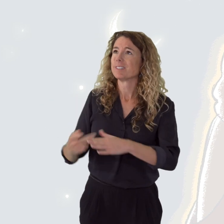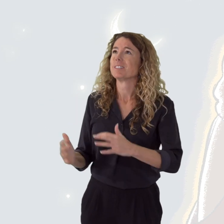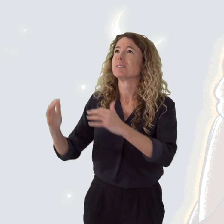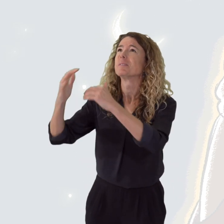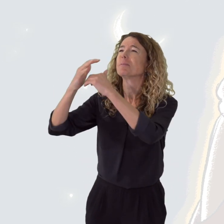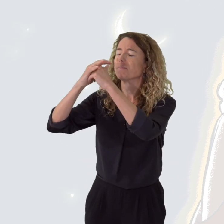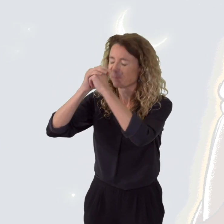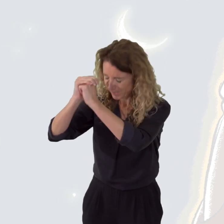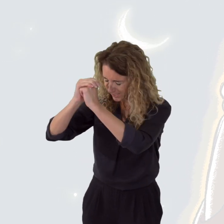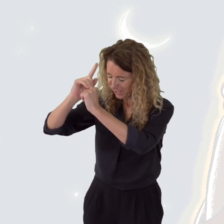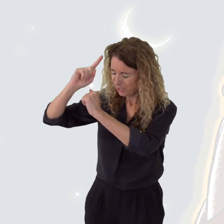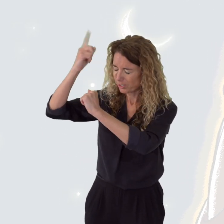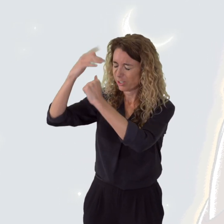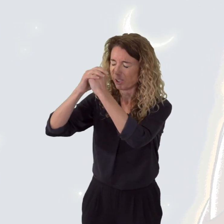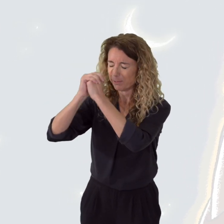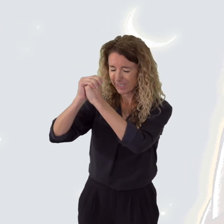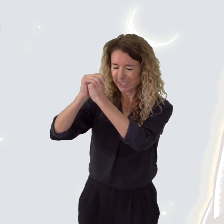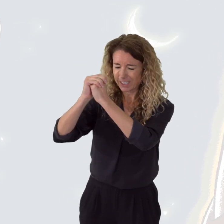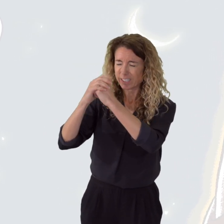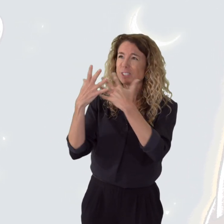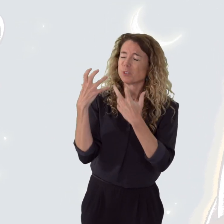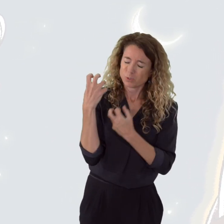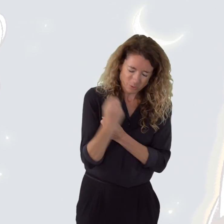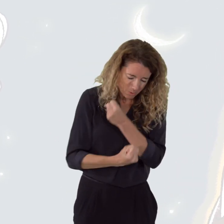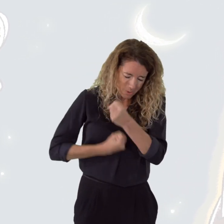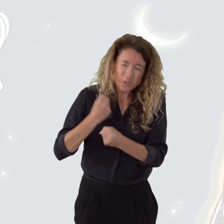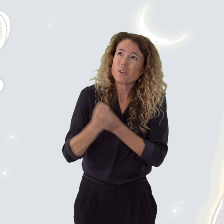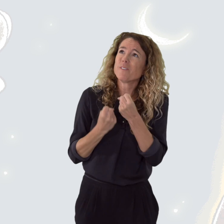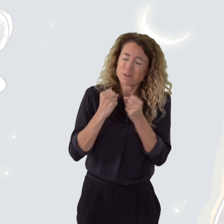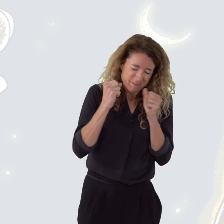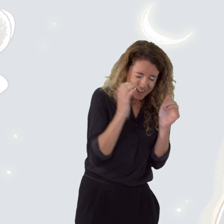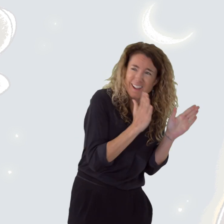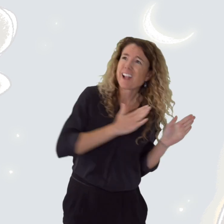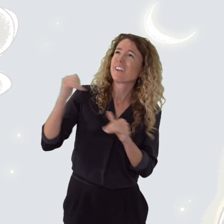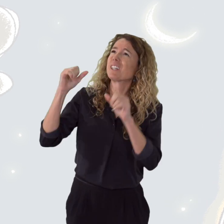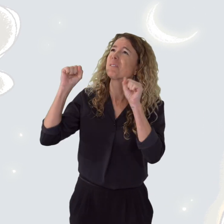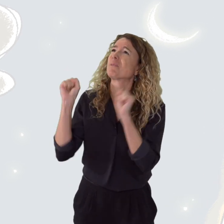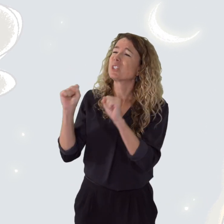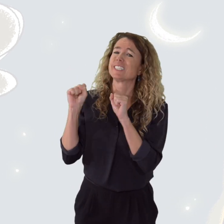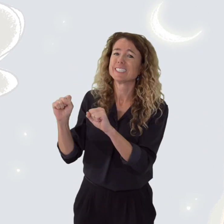se jette par terre et il demande à Dieu d'éloigner ce moment de souffrance, si c'est possible.